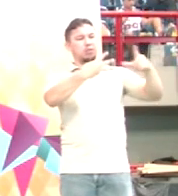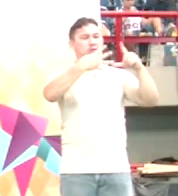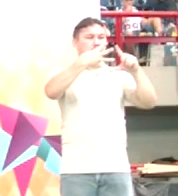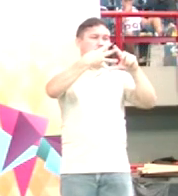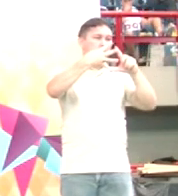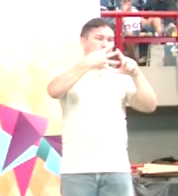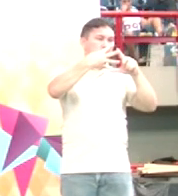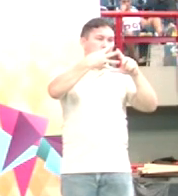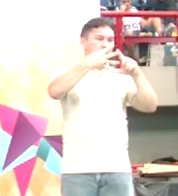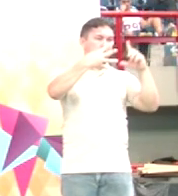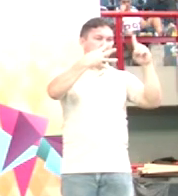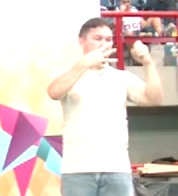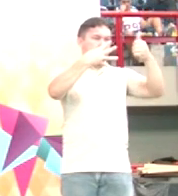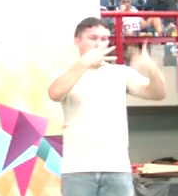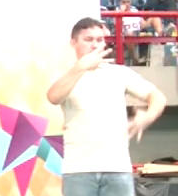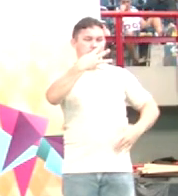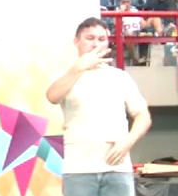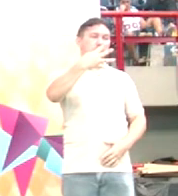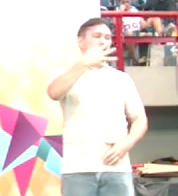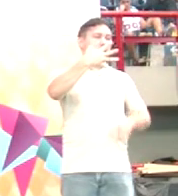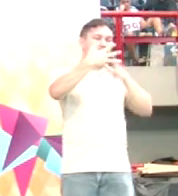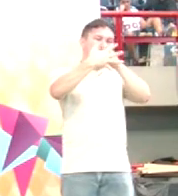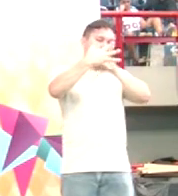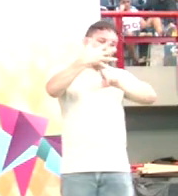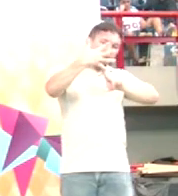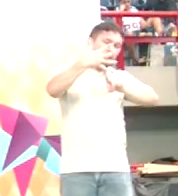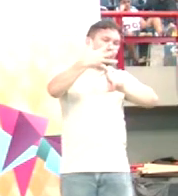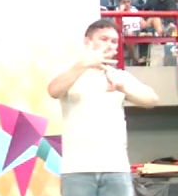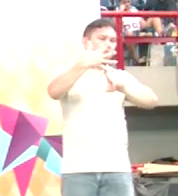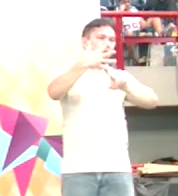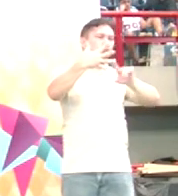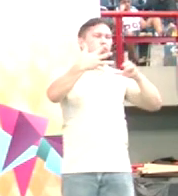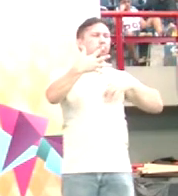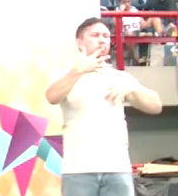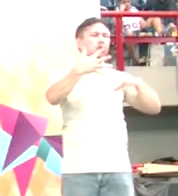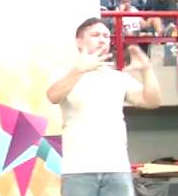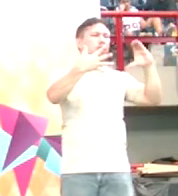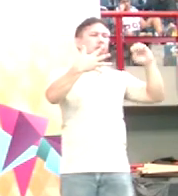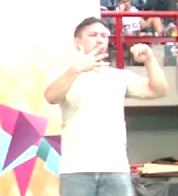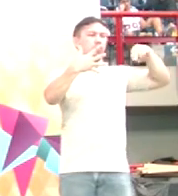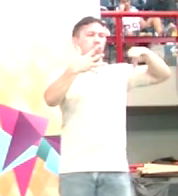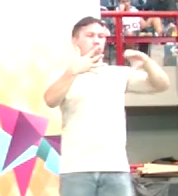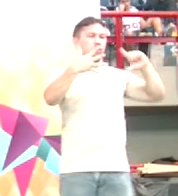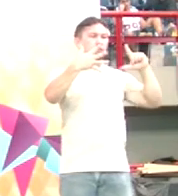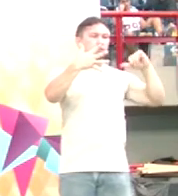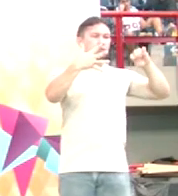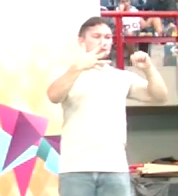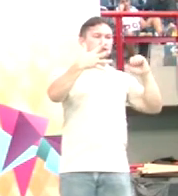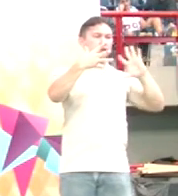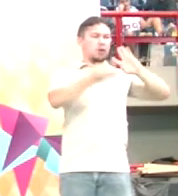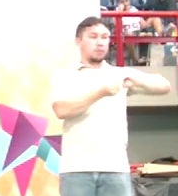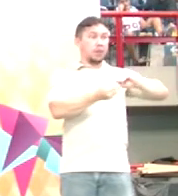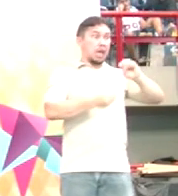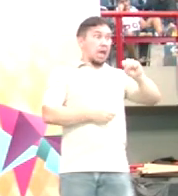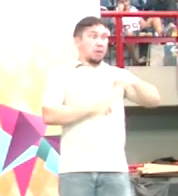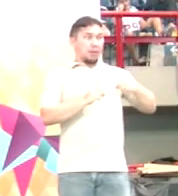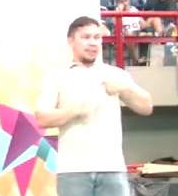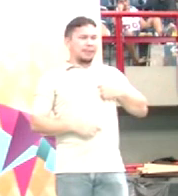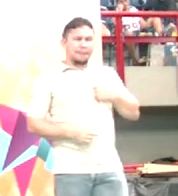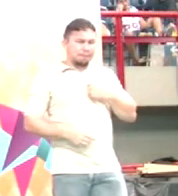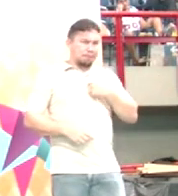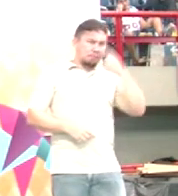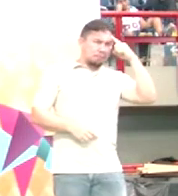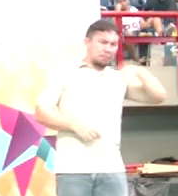conclusão. Agora, se é um assunto que você teme, diz, eu não vou falar muito que eu não sei, ou então eu